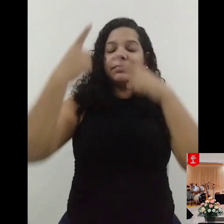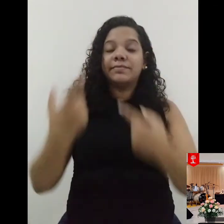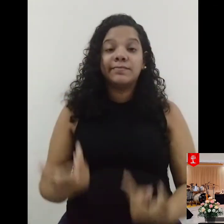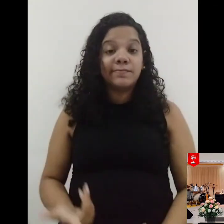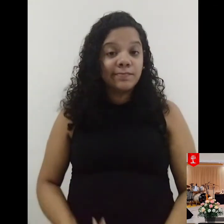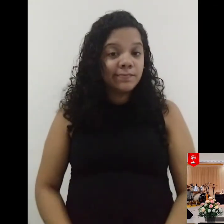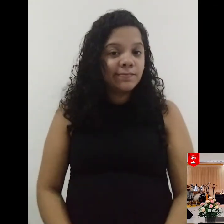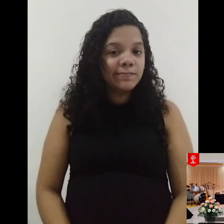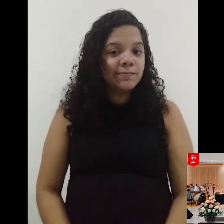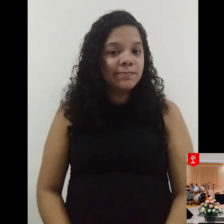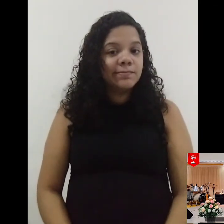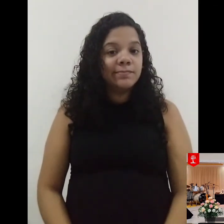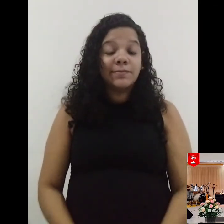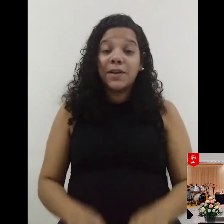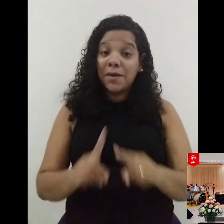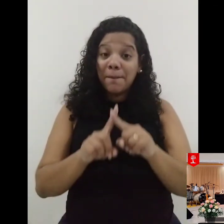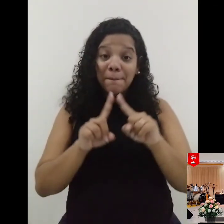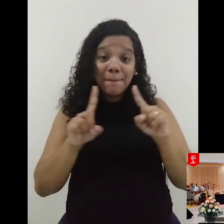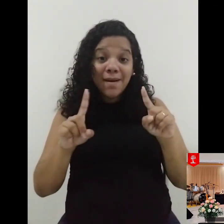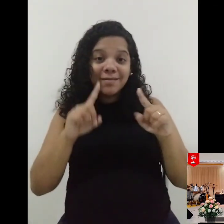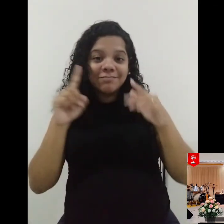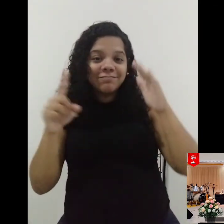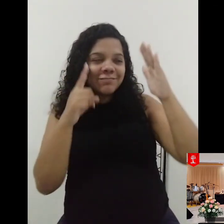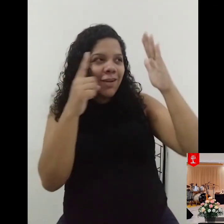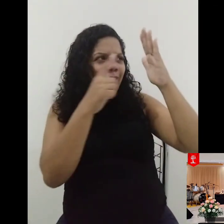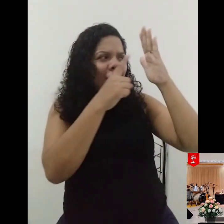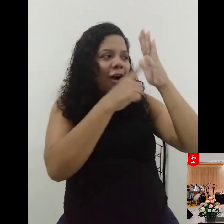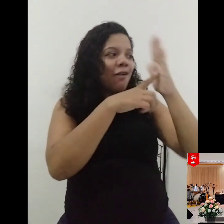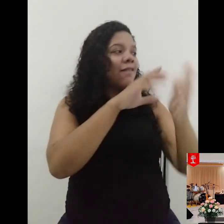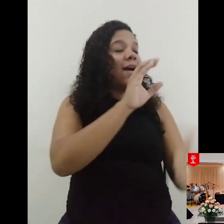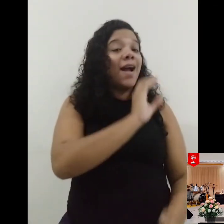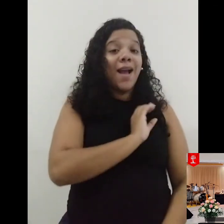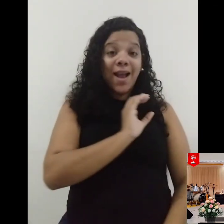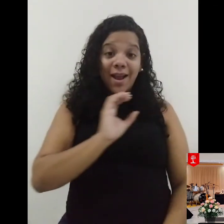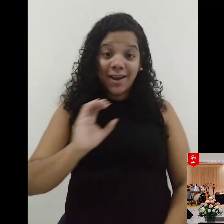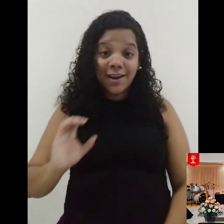Então, uma vez que o nosso alvo é Cristo,